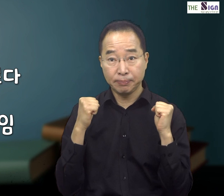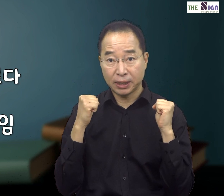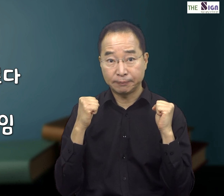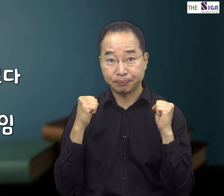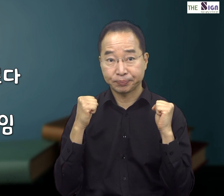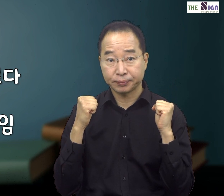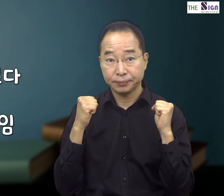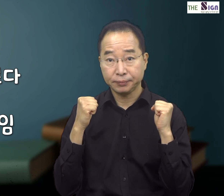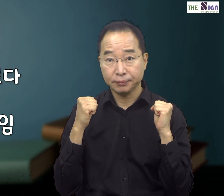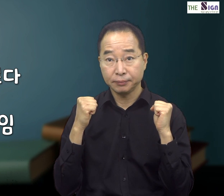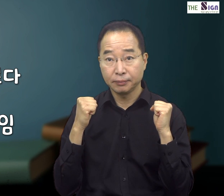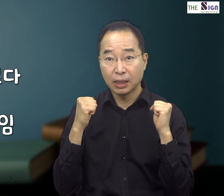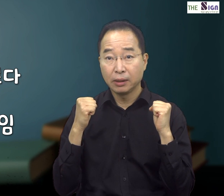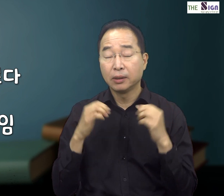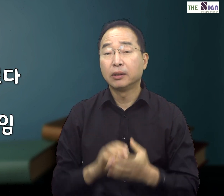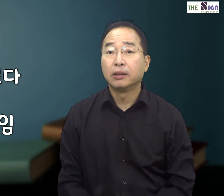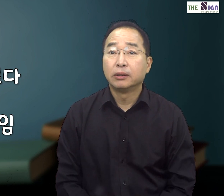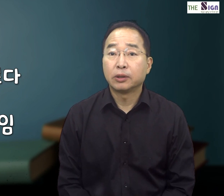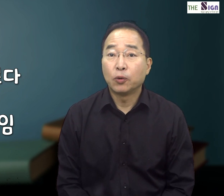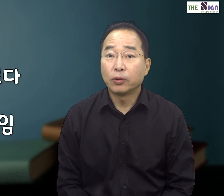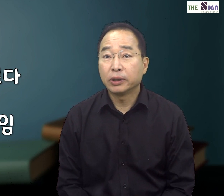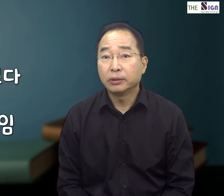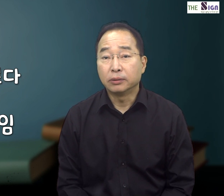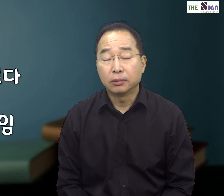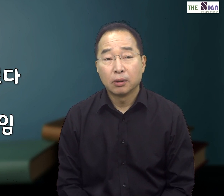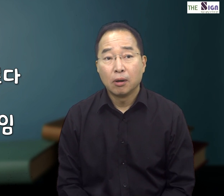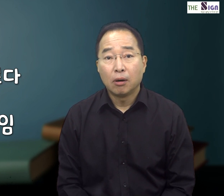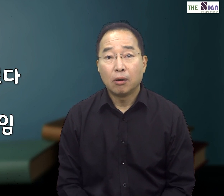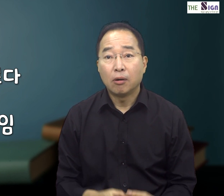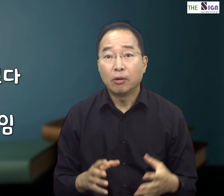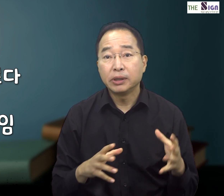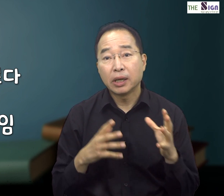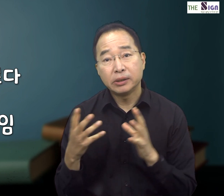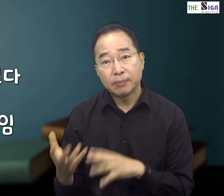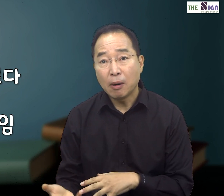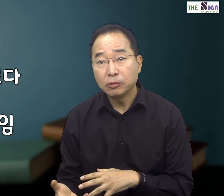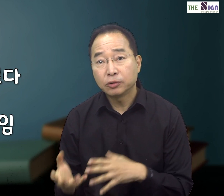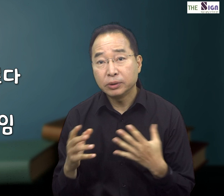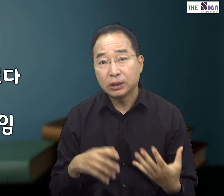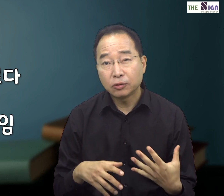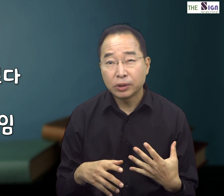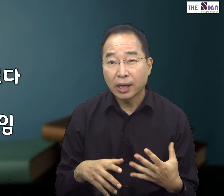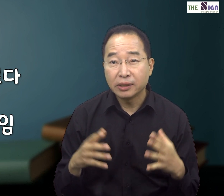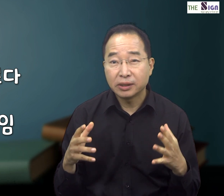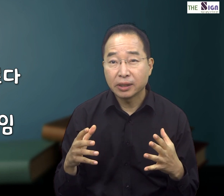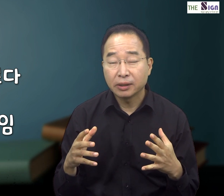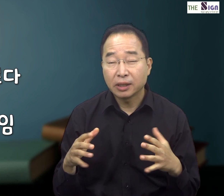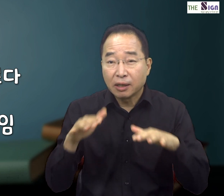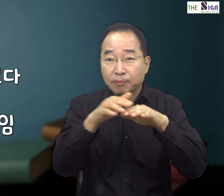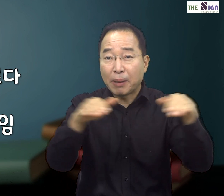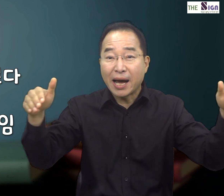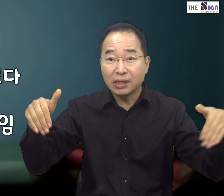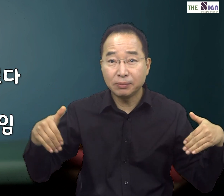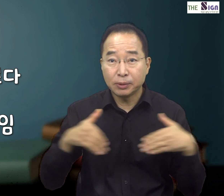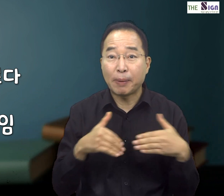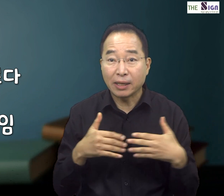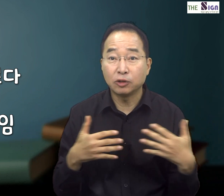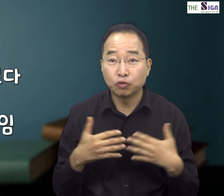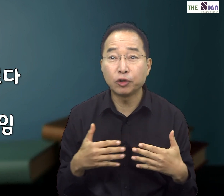내립니다. 그래서 요거는 어딘가 이제 머무르고 있고 약간 방이